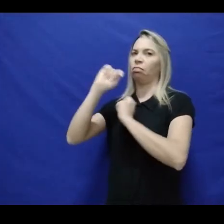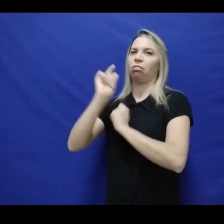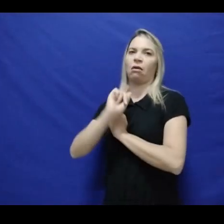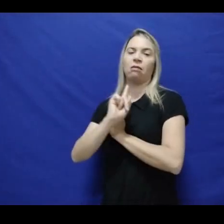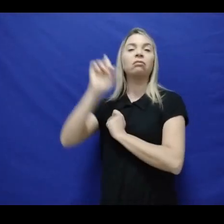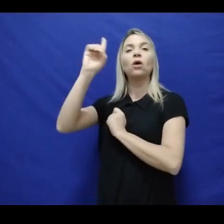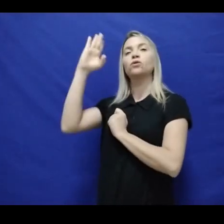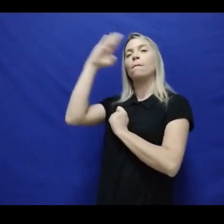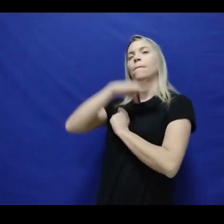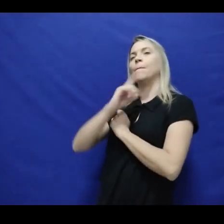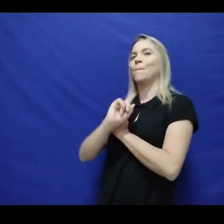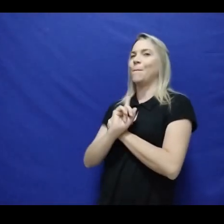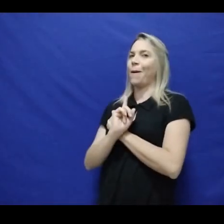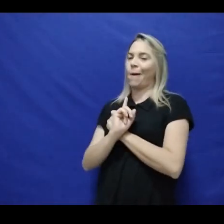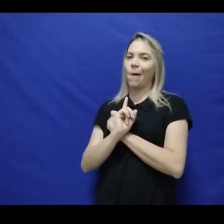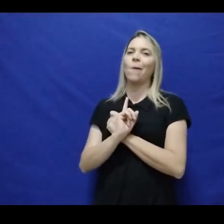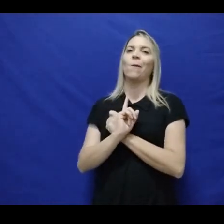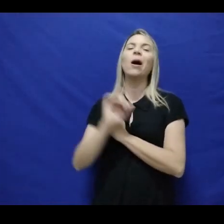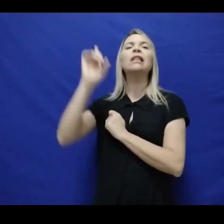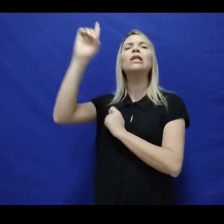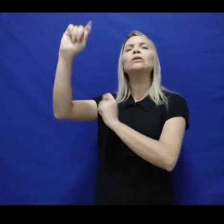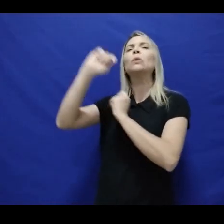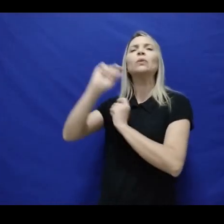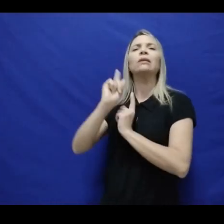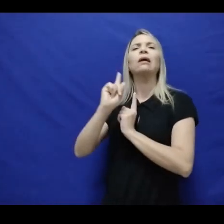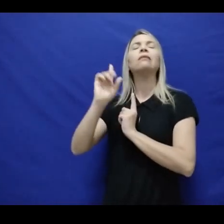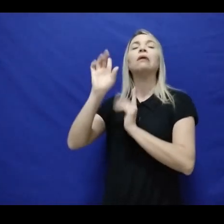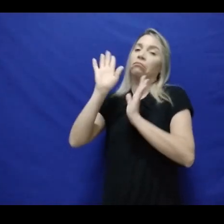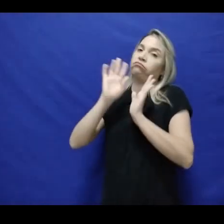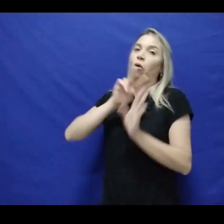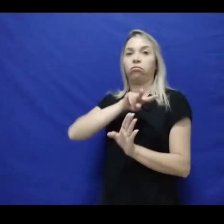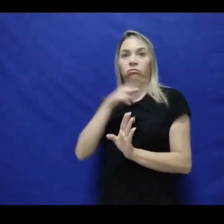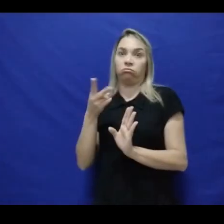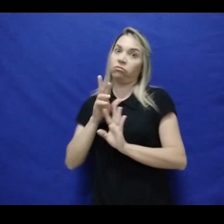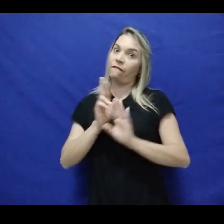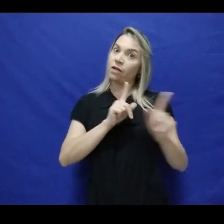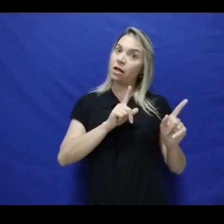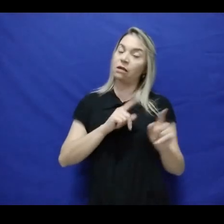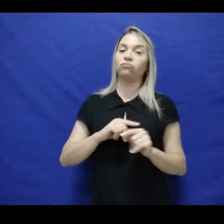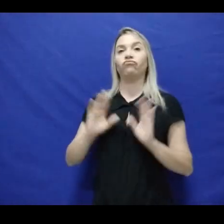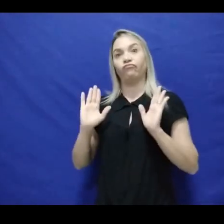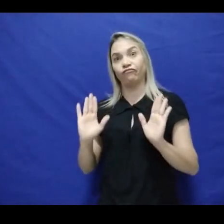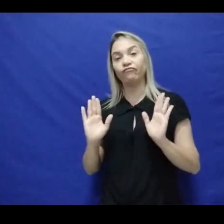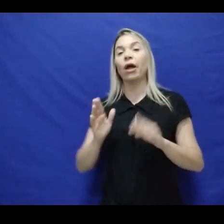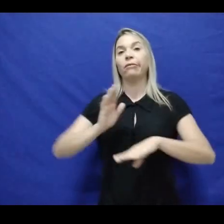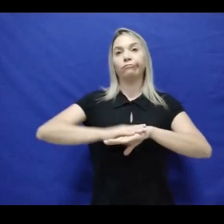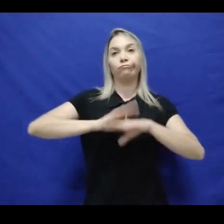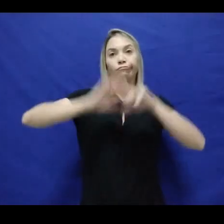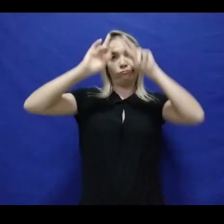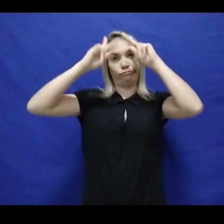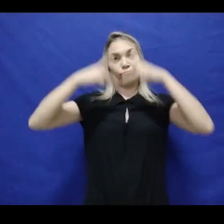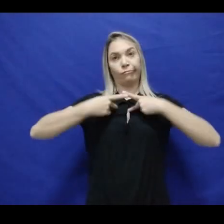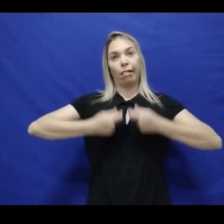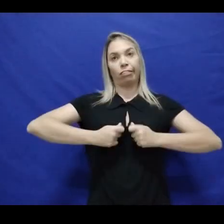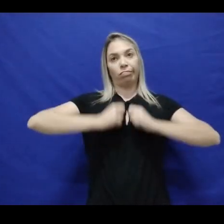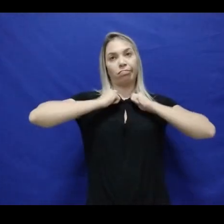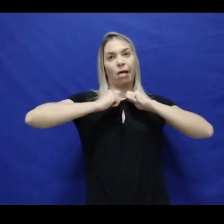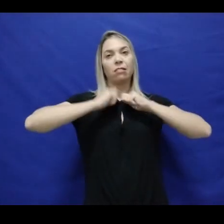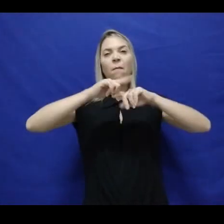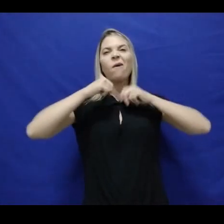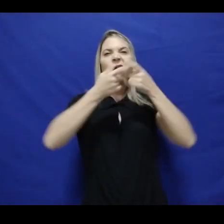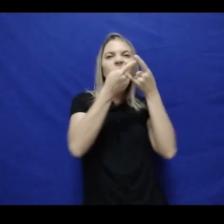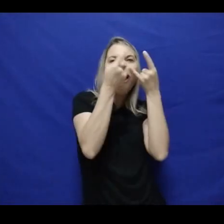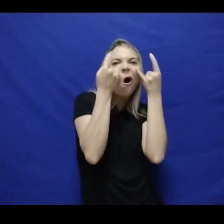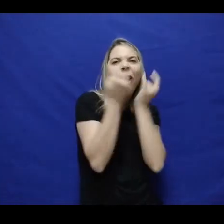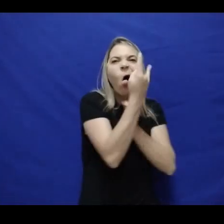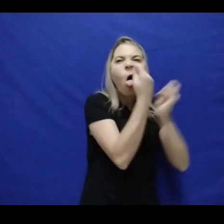Deus, porque Deus não pode ser tentado pelo mal e ele mesmo a ninguém tenta. Ao contrário, cada um é